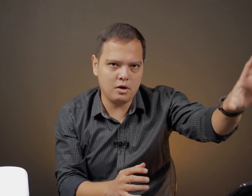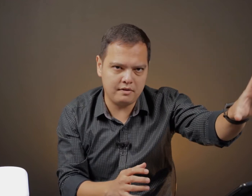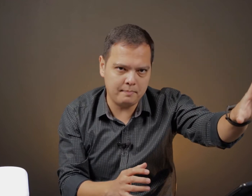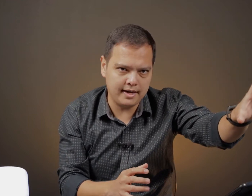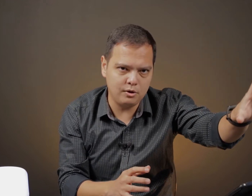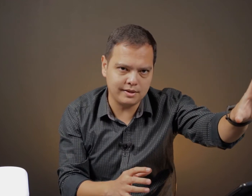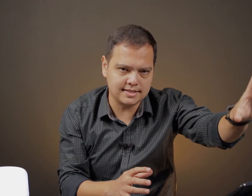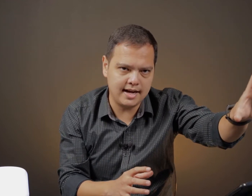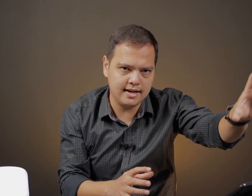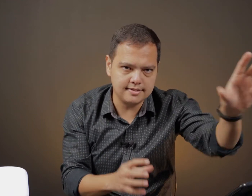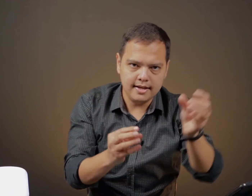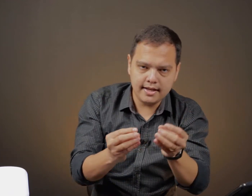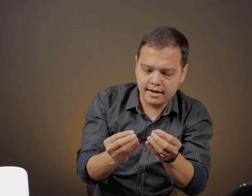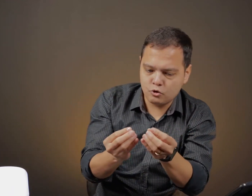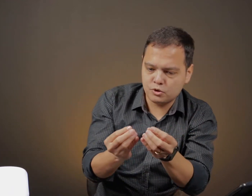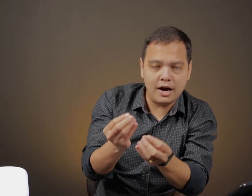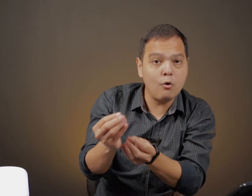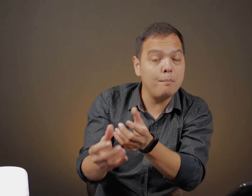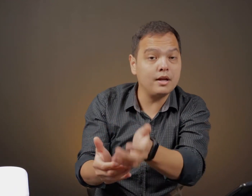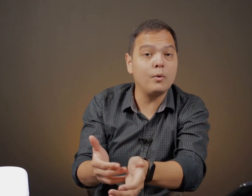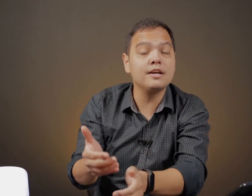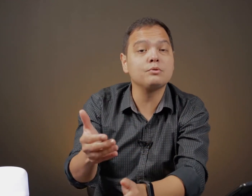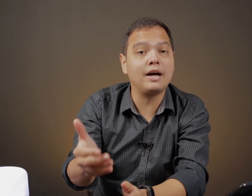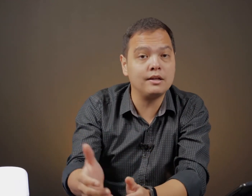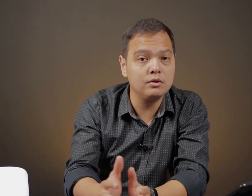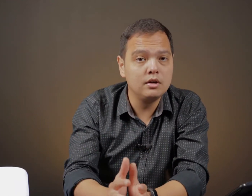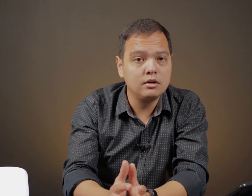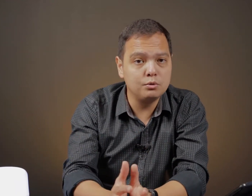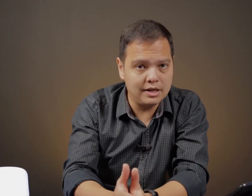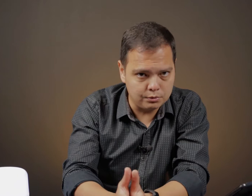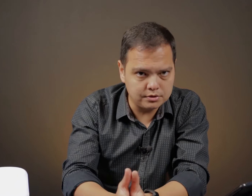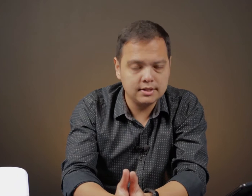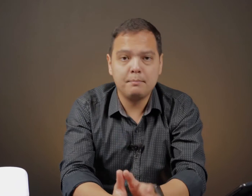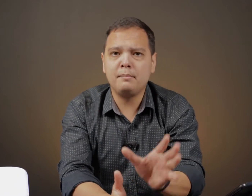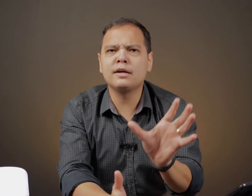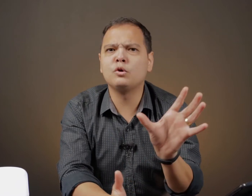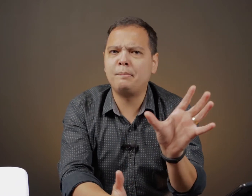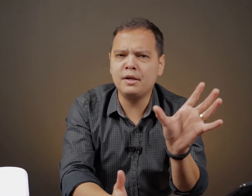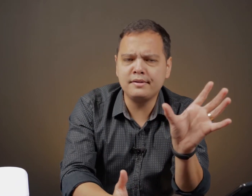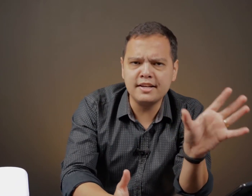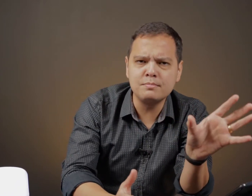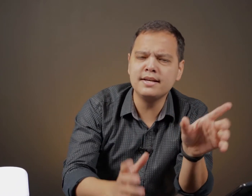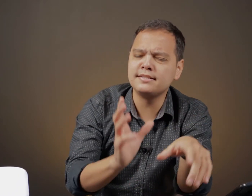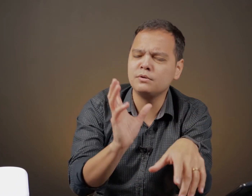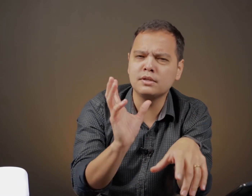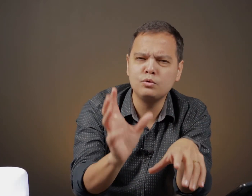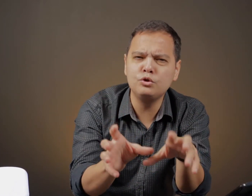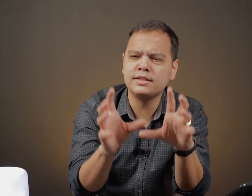havia aplicado em outras áreas, e aí a gente começou a acompanhar o resultado dos alunos. Primeira turma aprendeu em 3 meses, segunda turma,